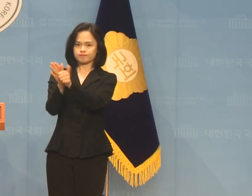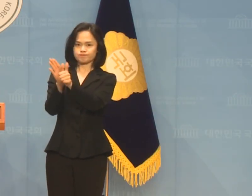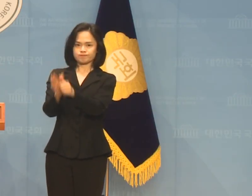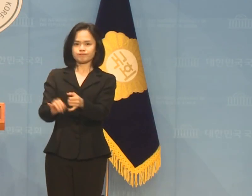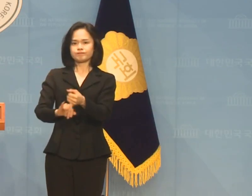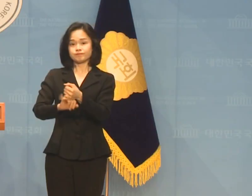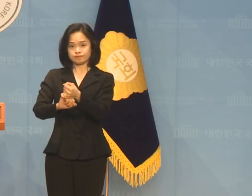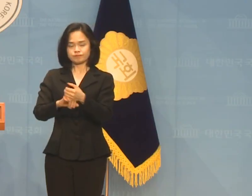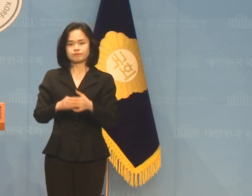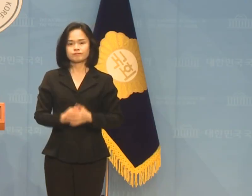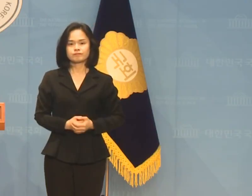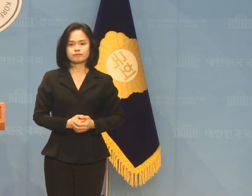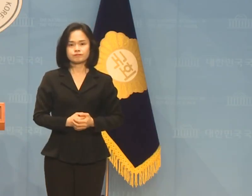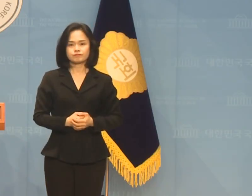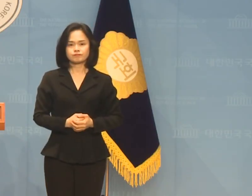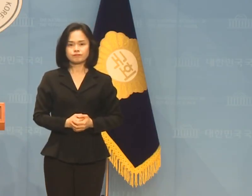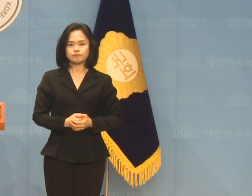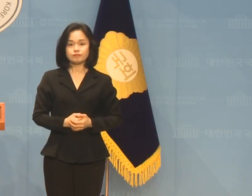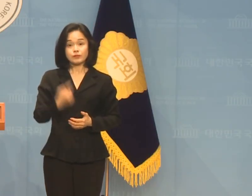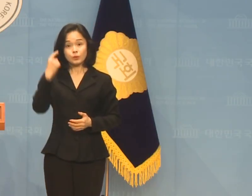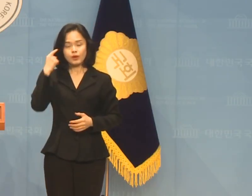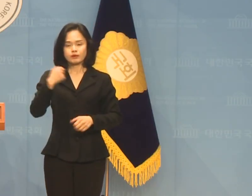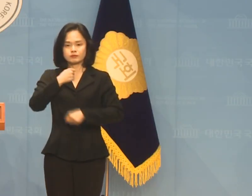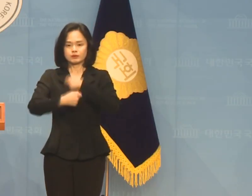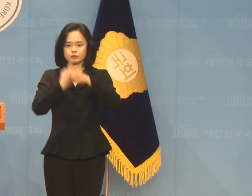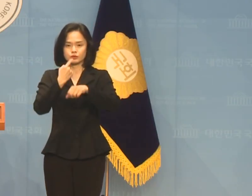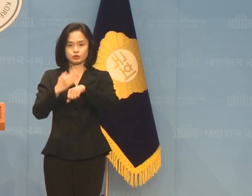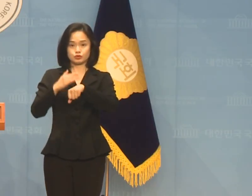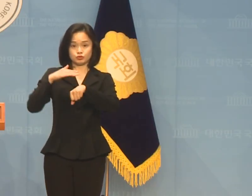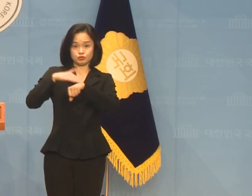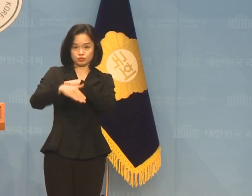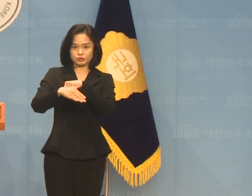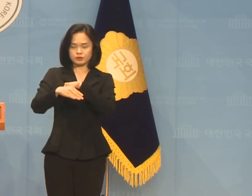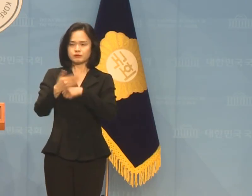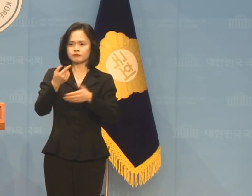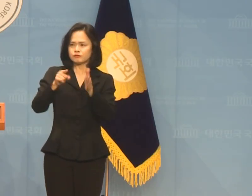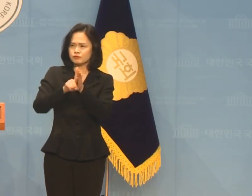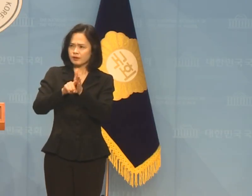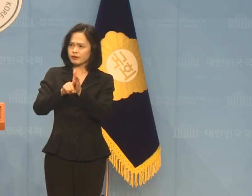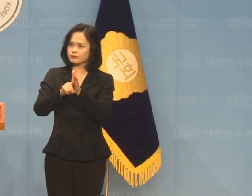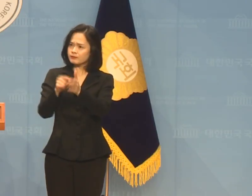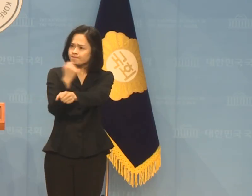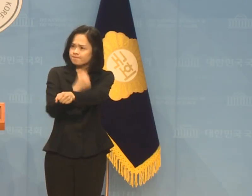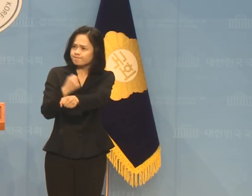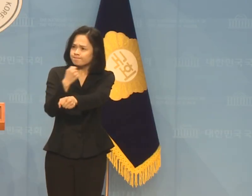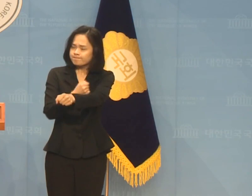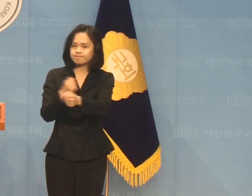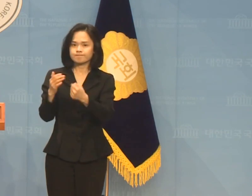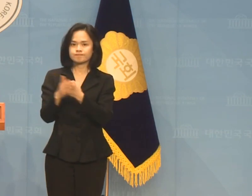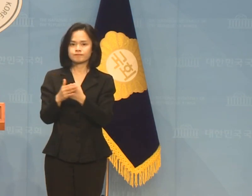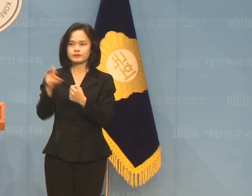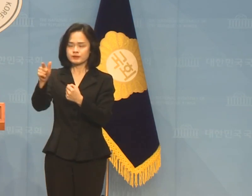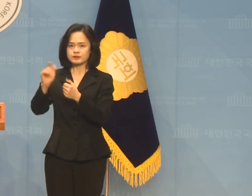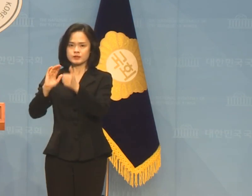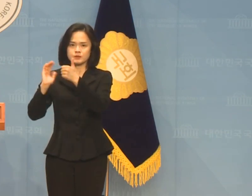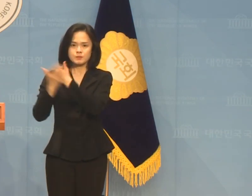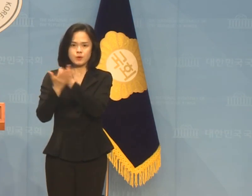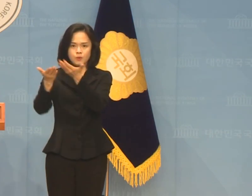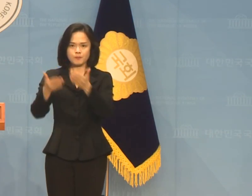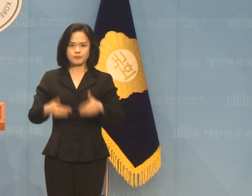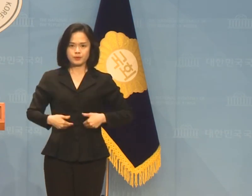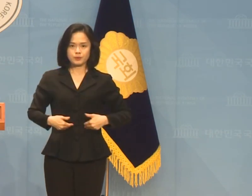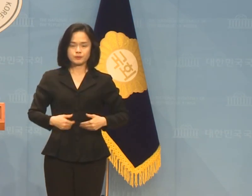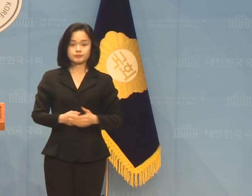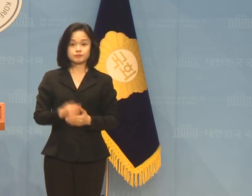분들은 보호해 드려야 하지 않겠습니까? 우리는 대통령을 지켜야